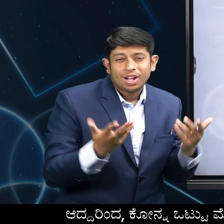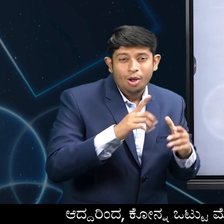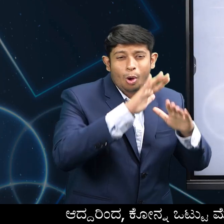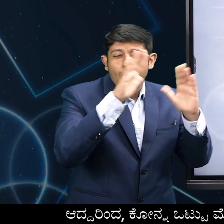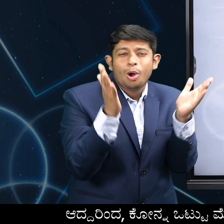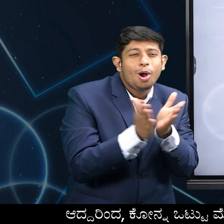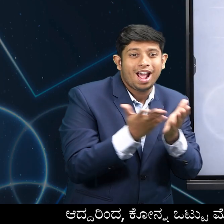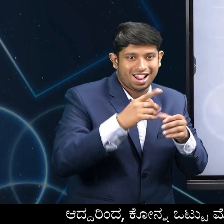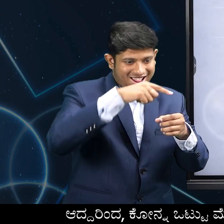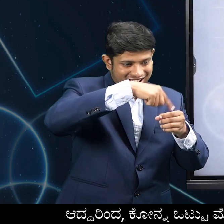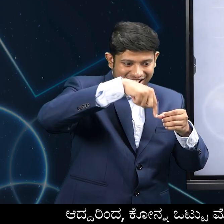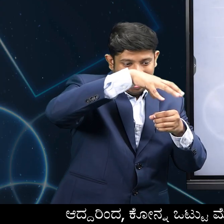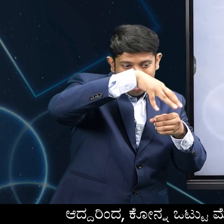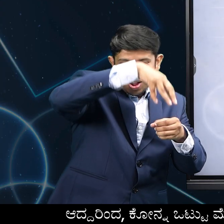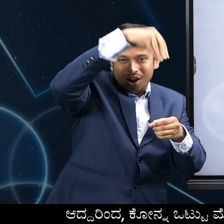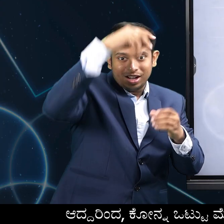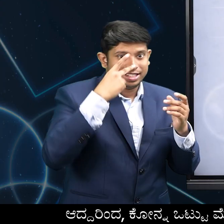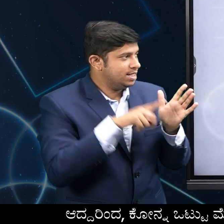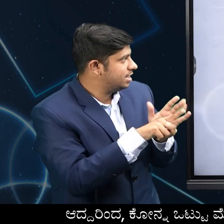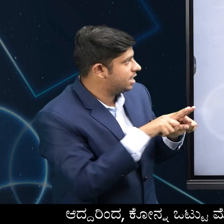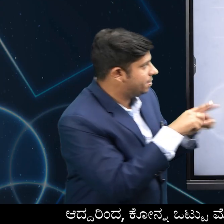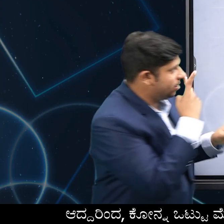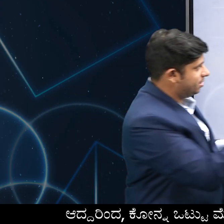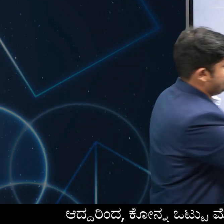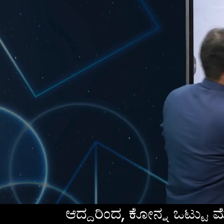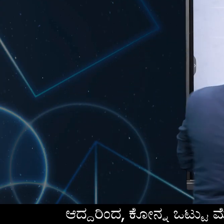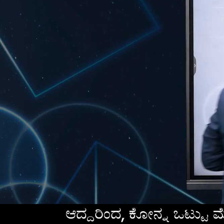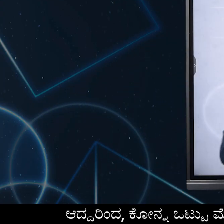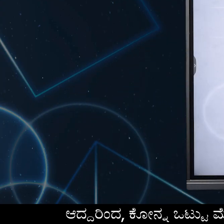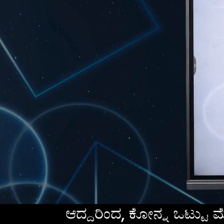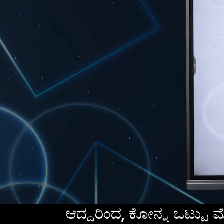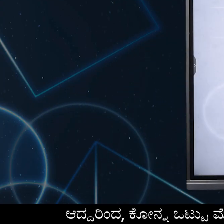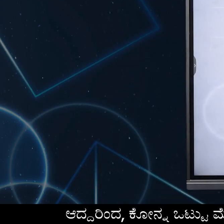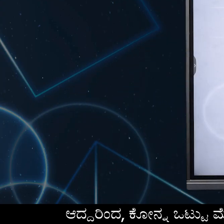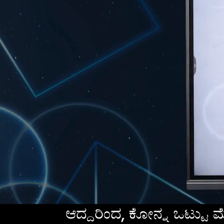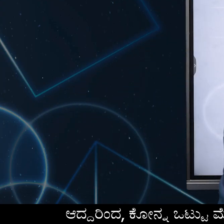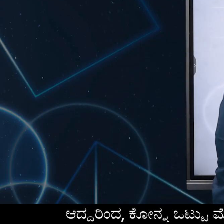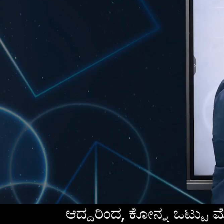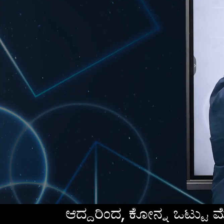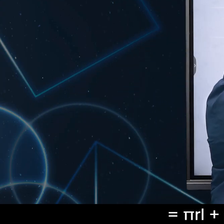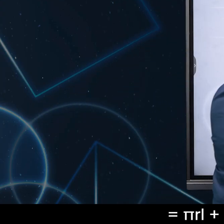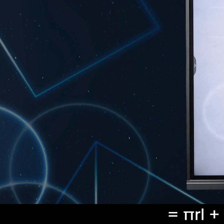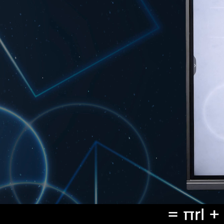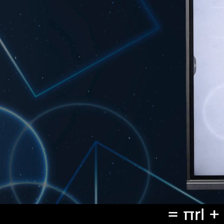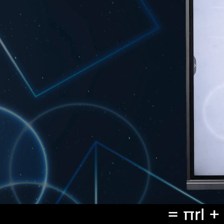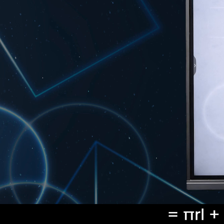ಆದ್ರಿಂದ ಕೋನ್ನ ಒಟ್ಟು ಮೇಲ್ಮೈ ವಿಸ್ತೀರ್ಣ = ಕೆಳಗಿನ ವೃತ್ತದ ತಳದ ಕೋನ್ ಪ್ರದೇಶದ CSA =